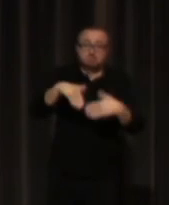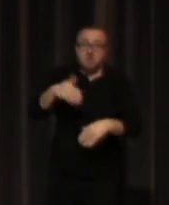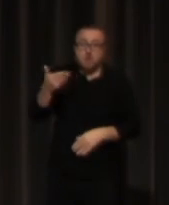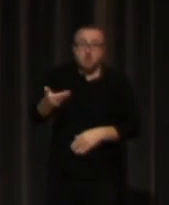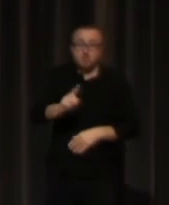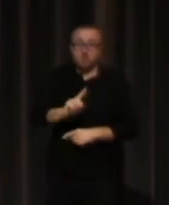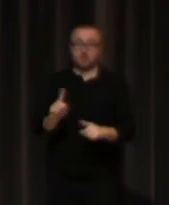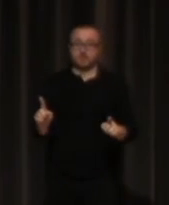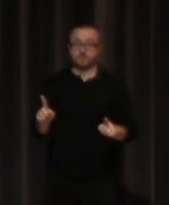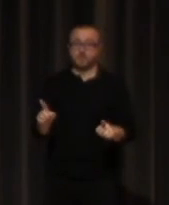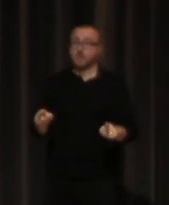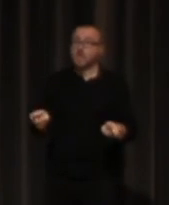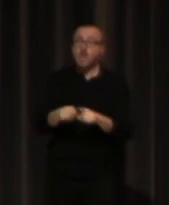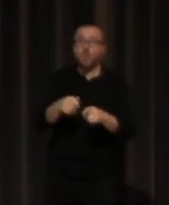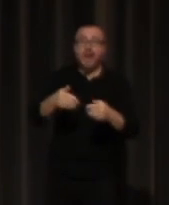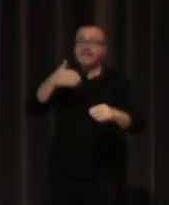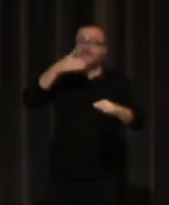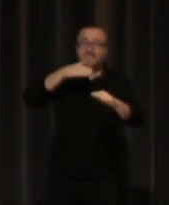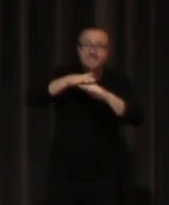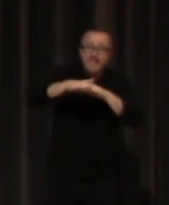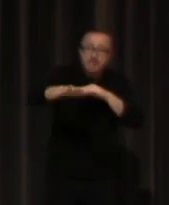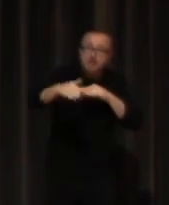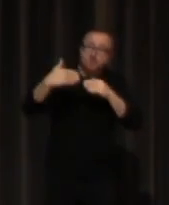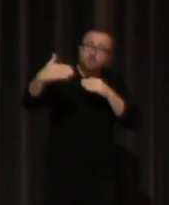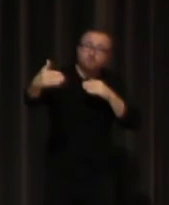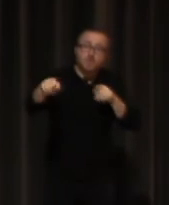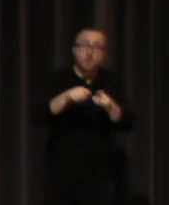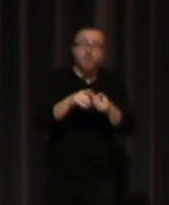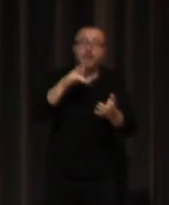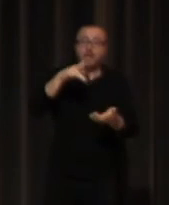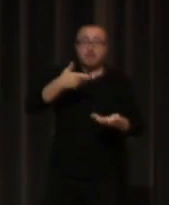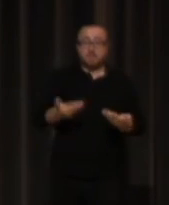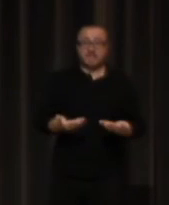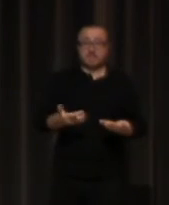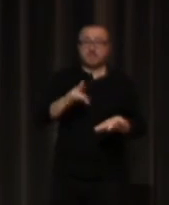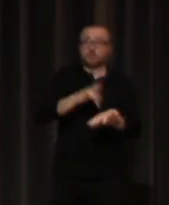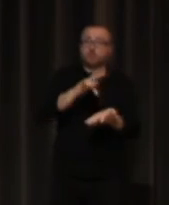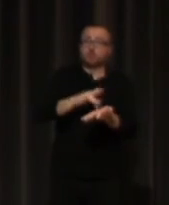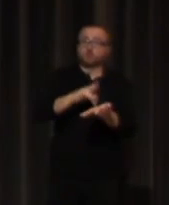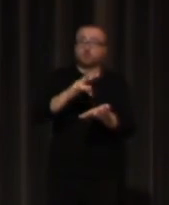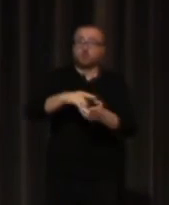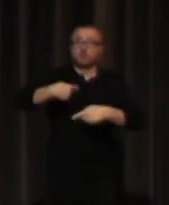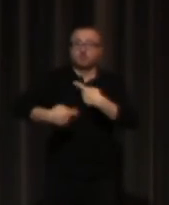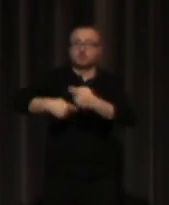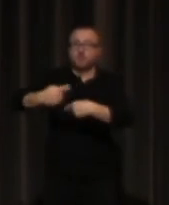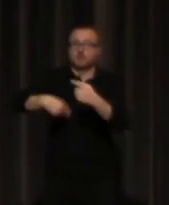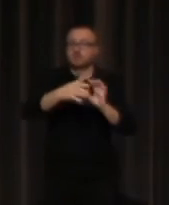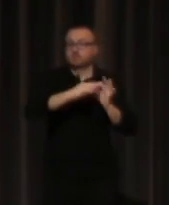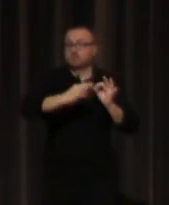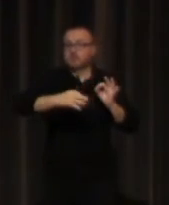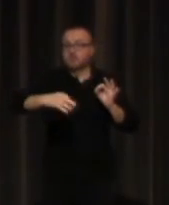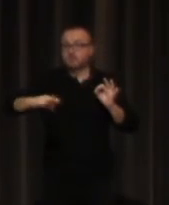aquest present, com si tot fos sempre visible, com si no calgués posar-nos cap pregunta. Però,